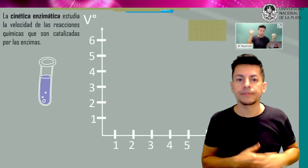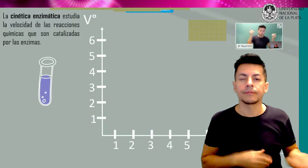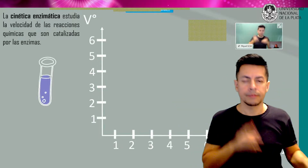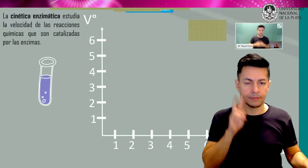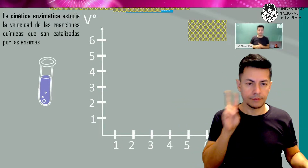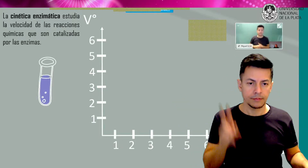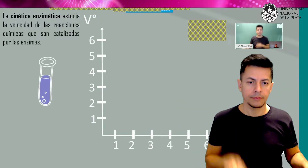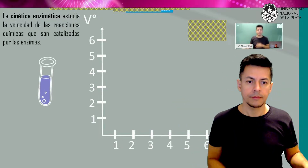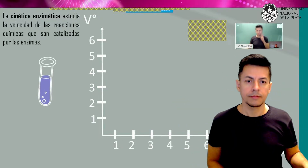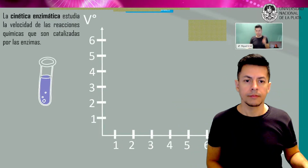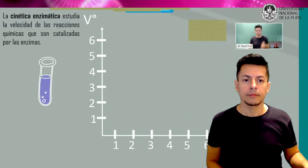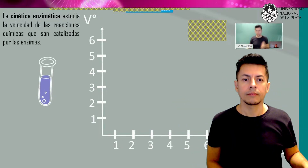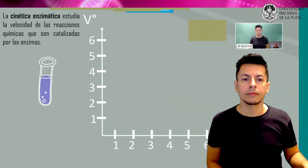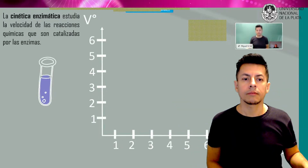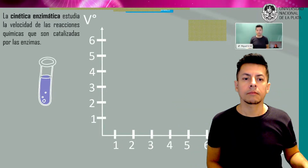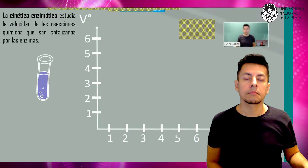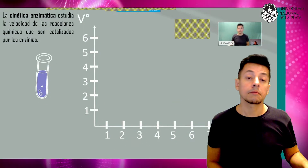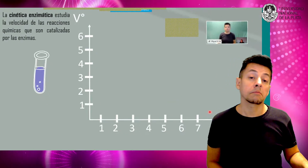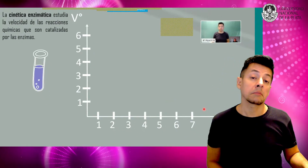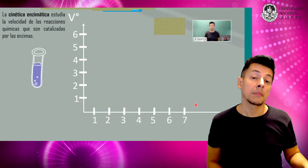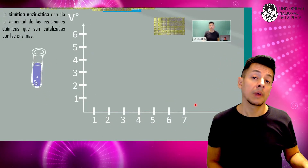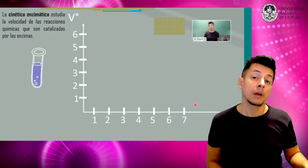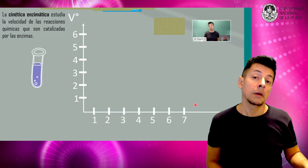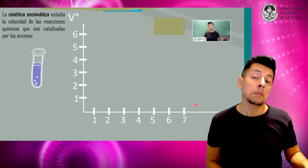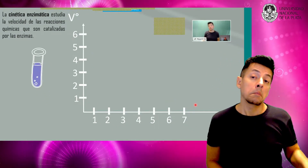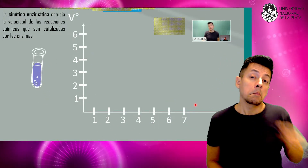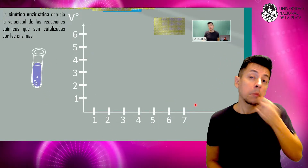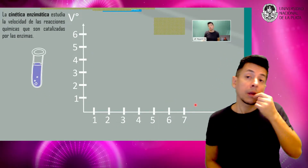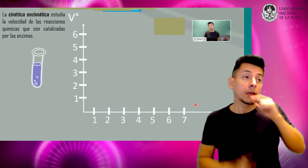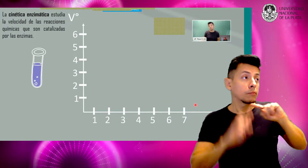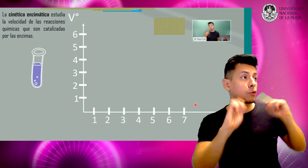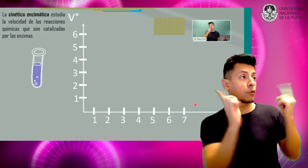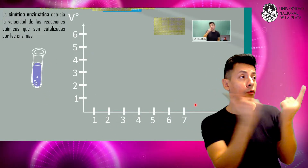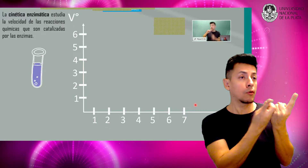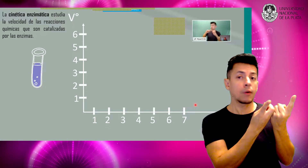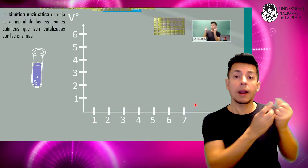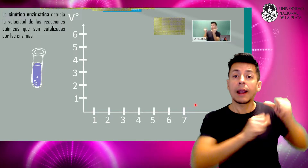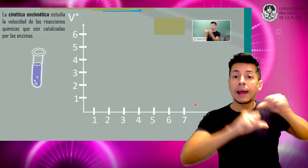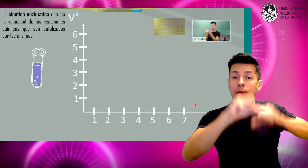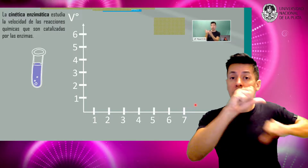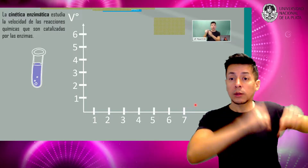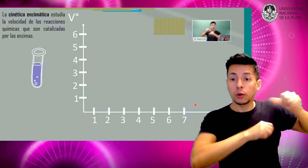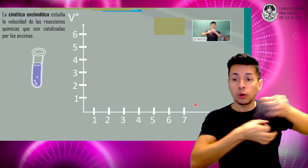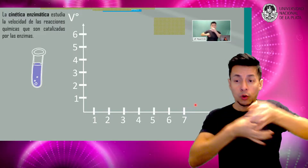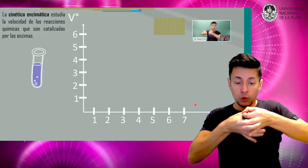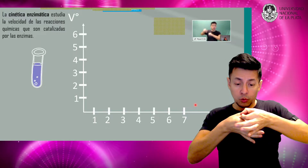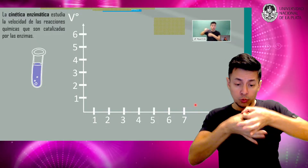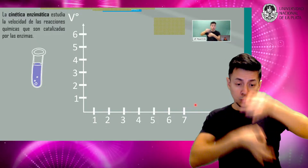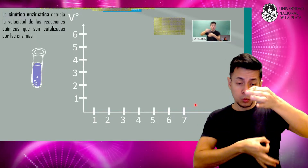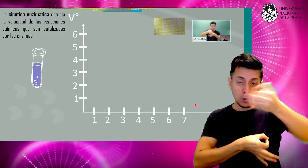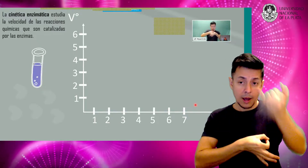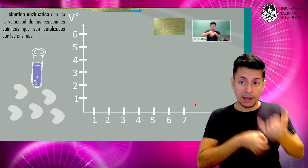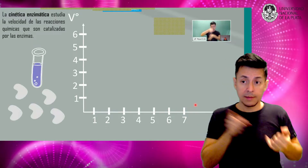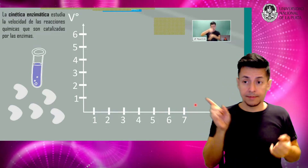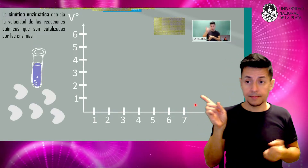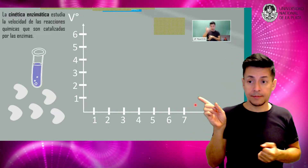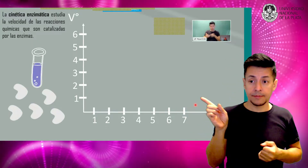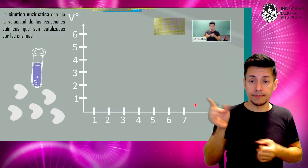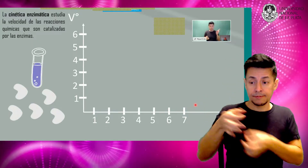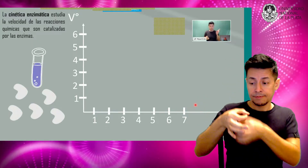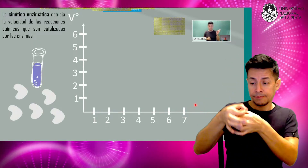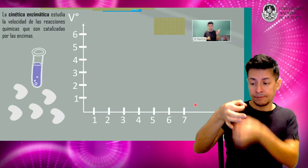Entonces, imagínense que estamos en un laboratorio, tenemos un tubito, un frasquito, en